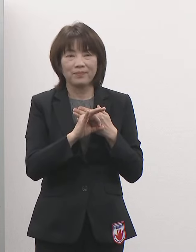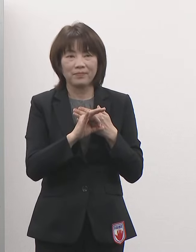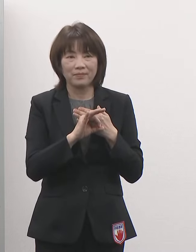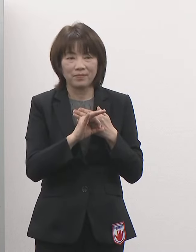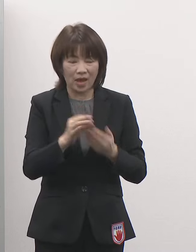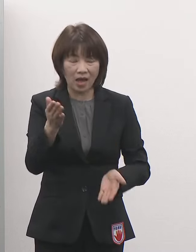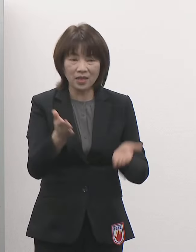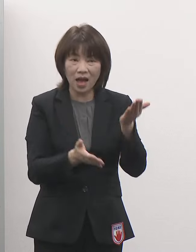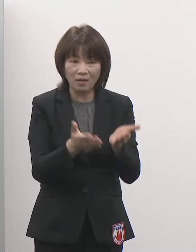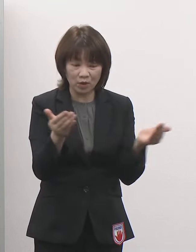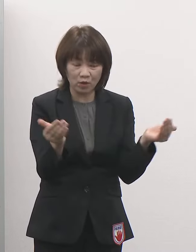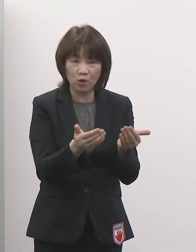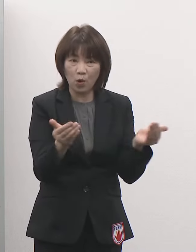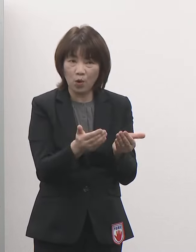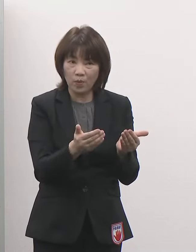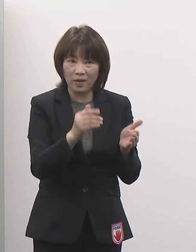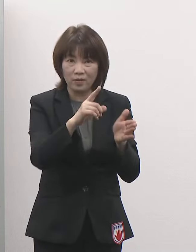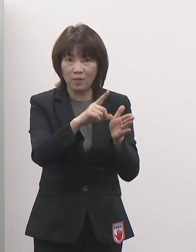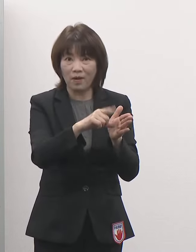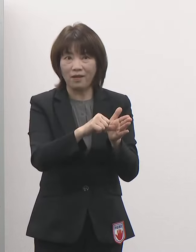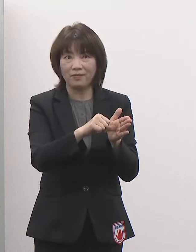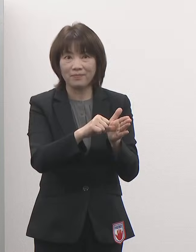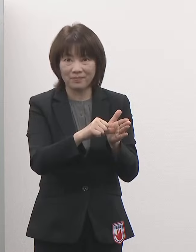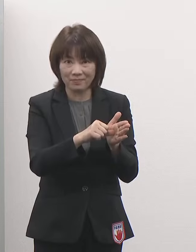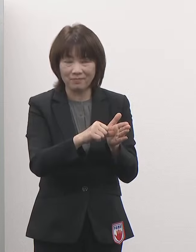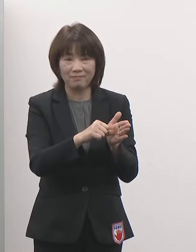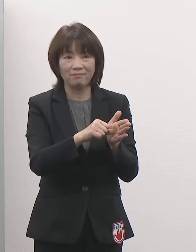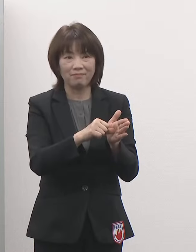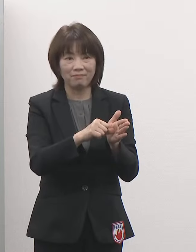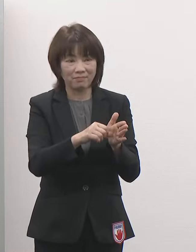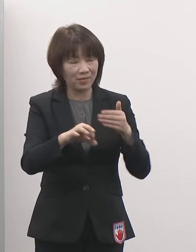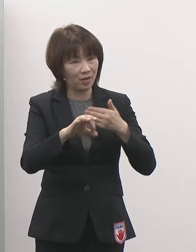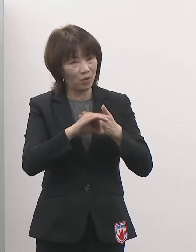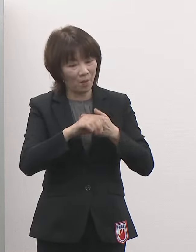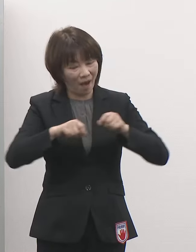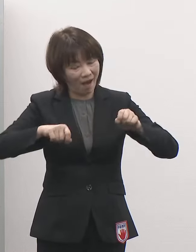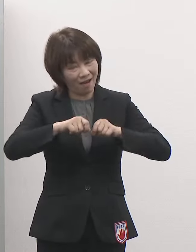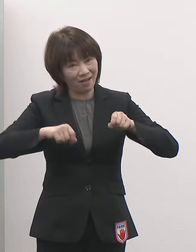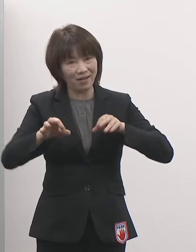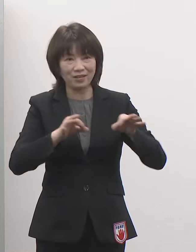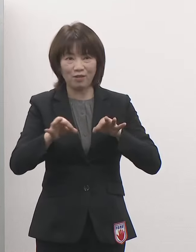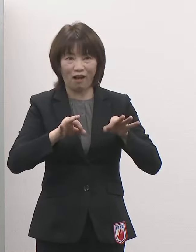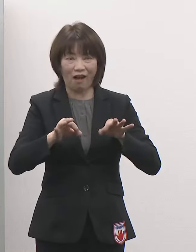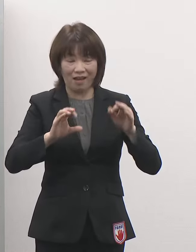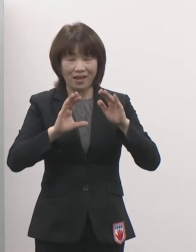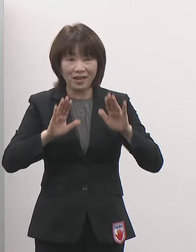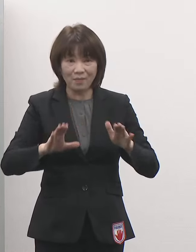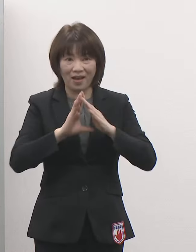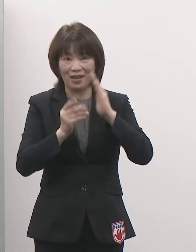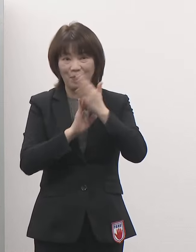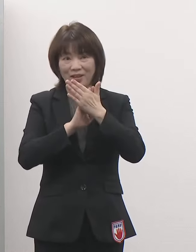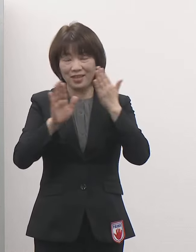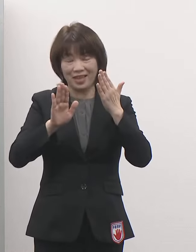サービス業の分野なんかでいきますと、じゃあ例えばレストラン、今山梨県 その